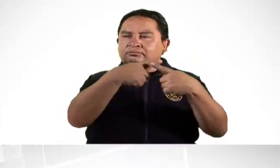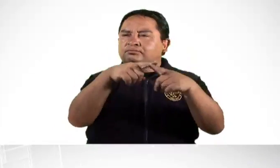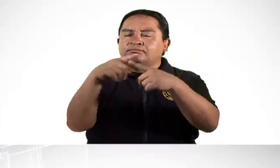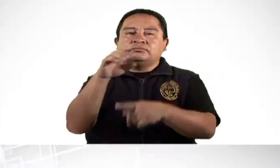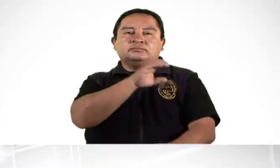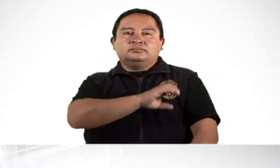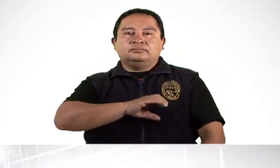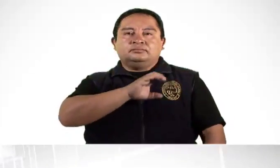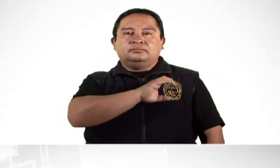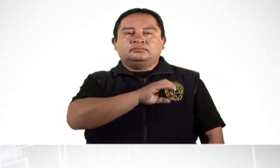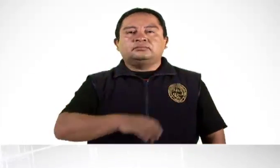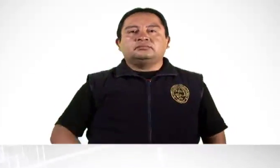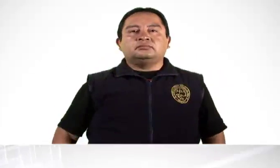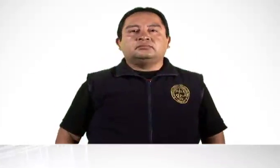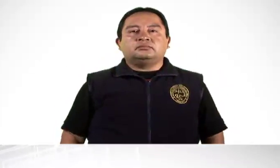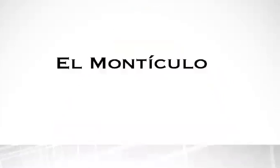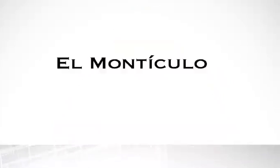Lugares característicos.